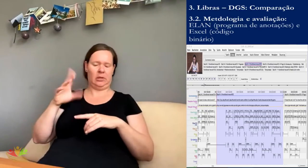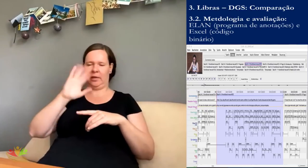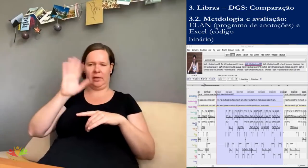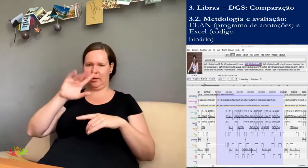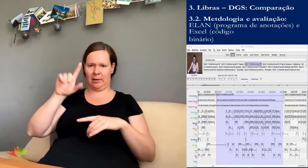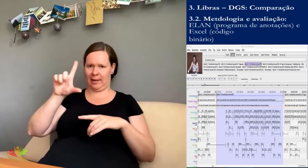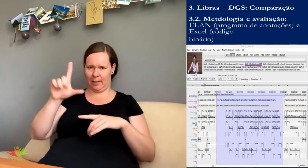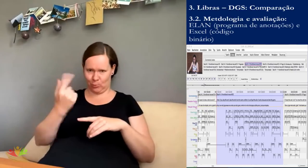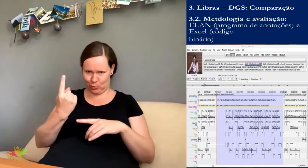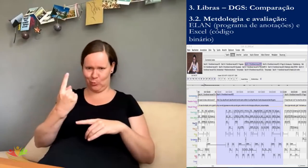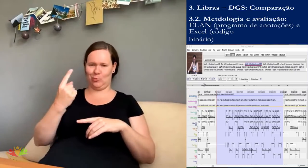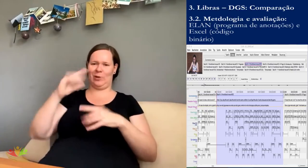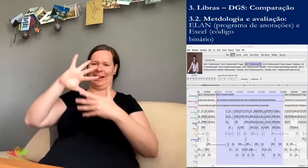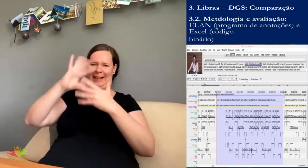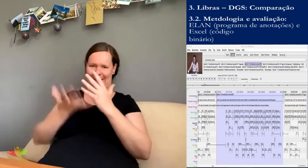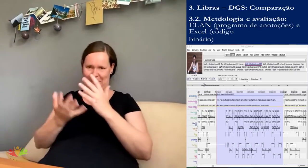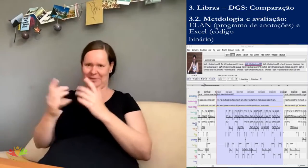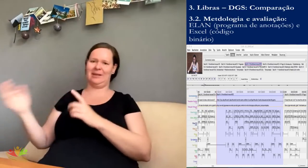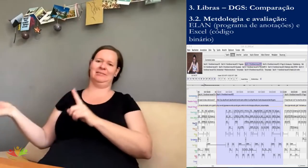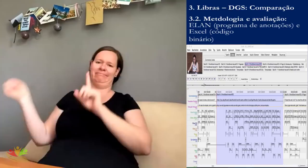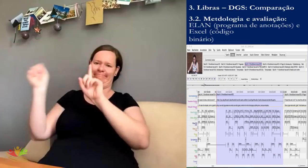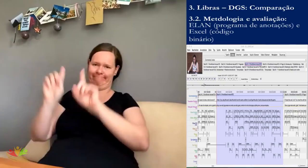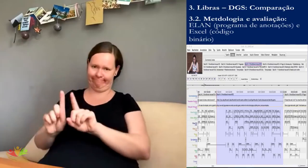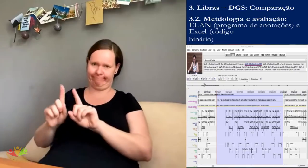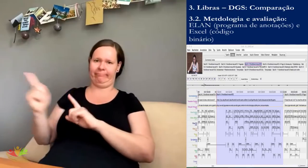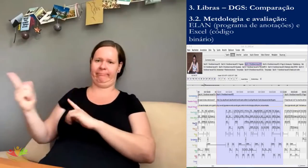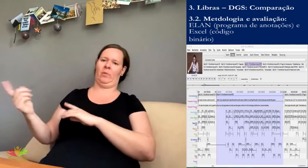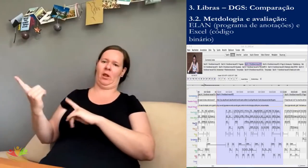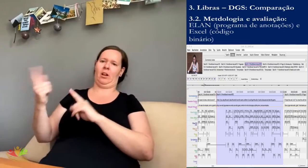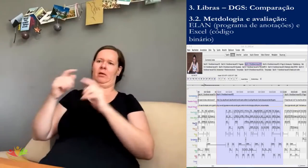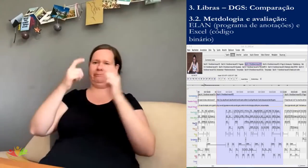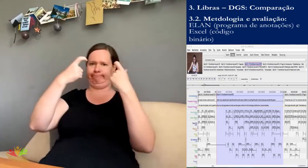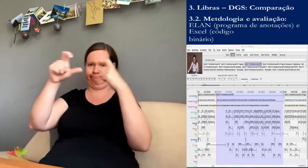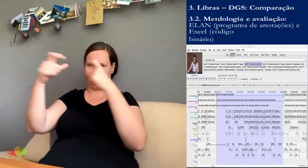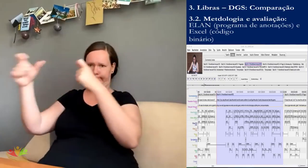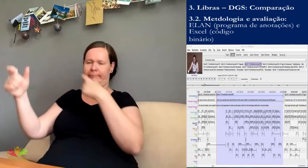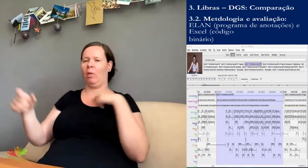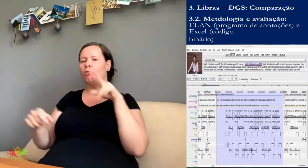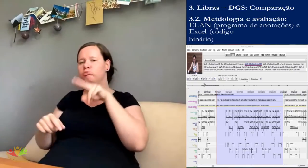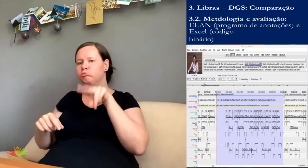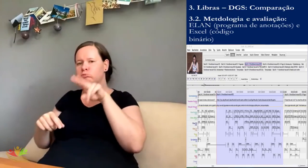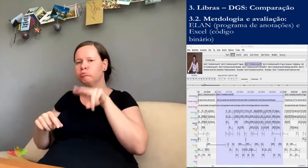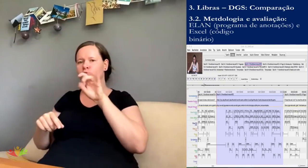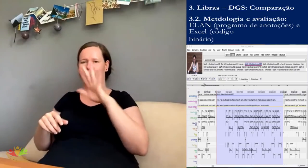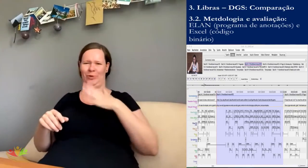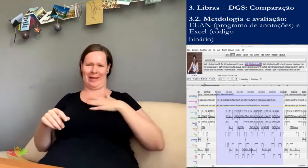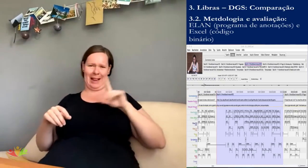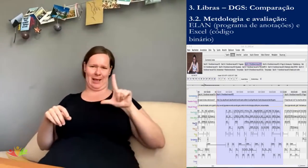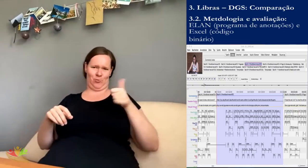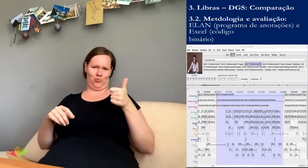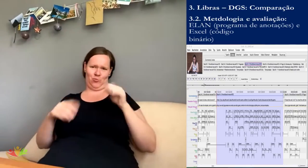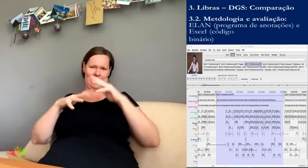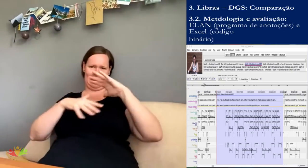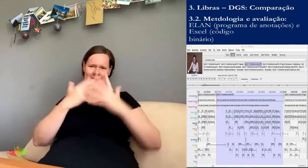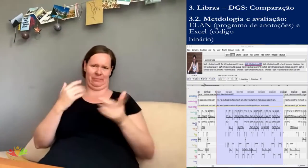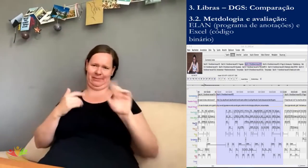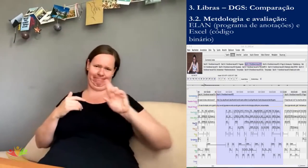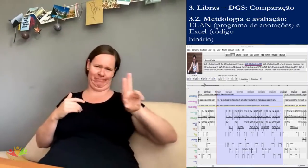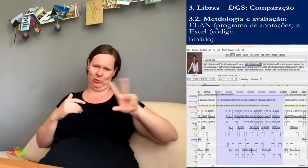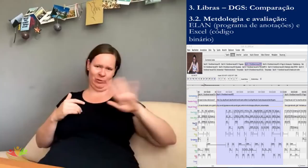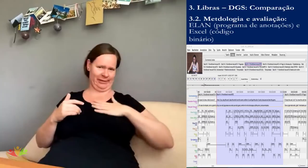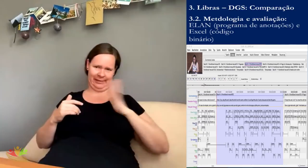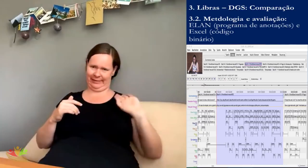algumas dúvidas, a gente solicitava alguém que tinha L1 Libras